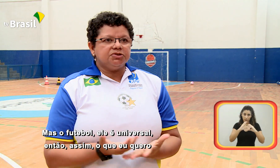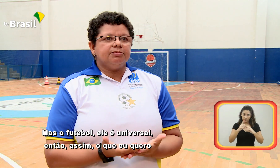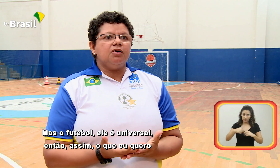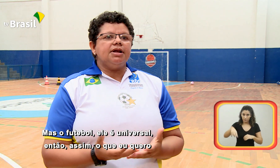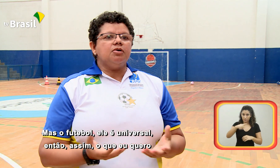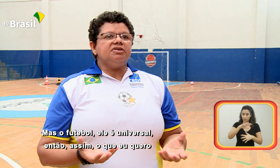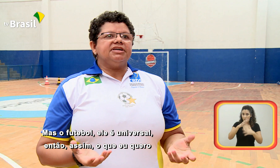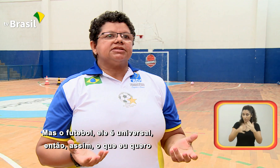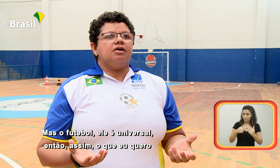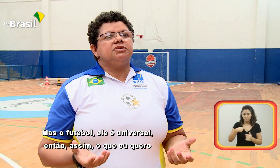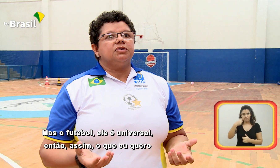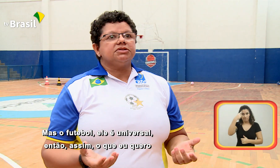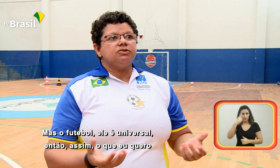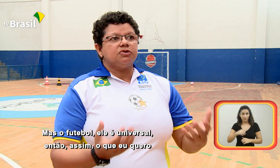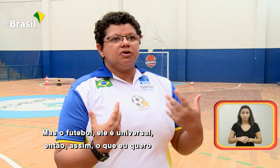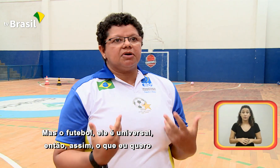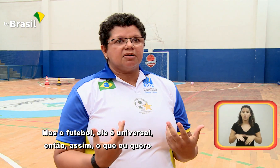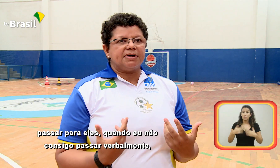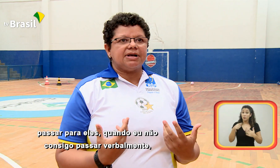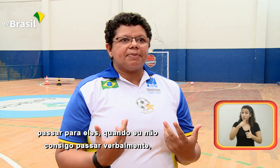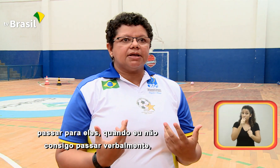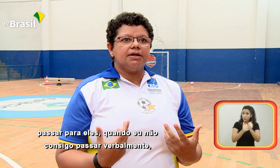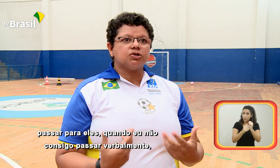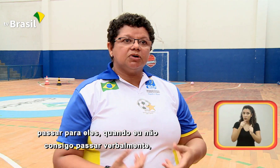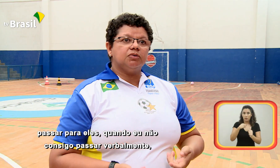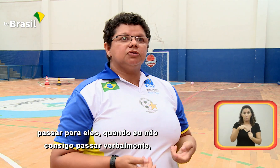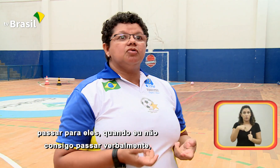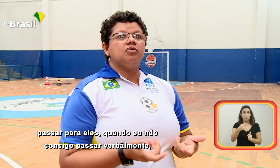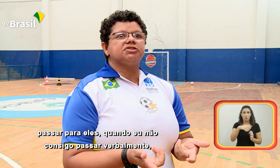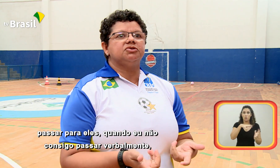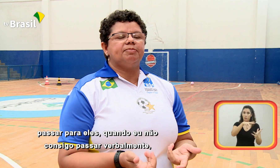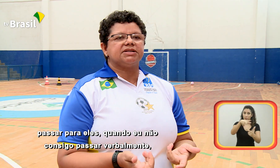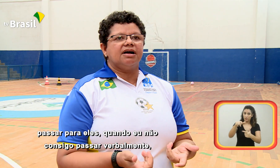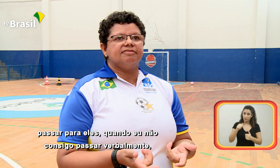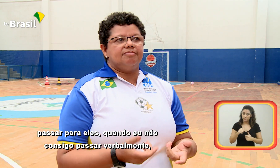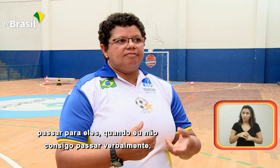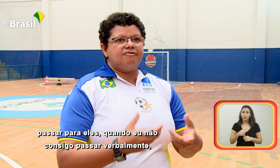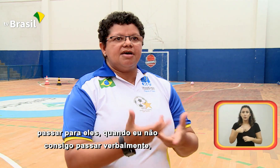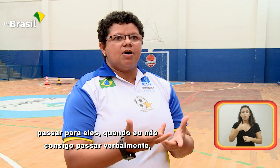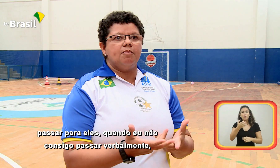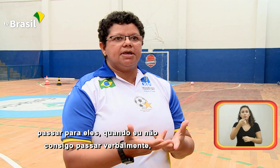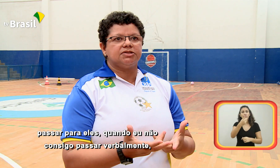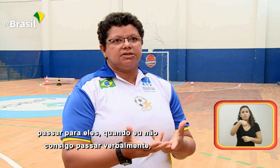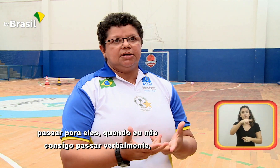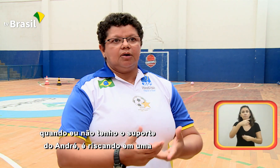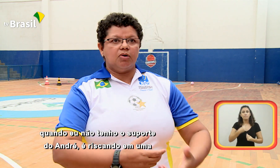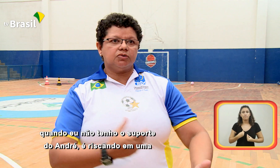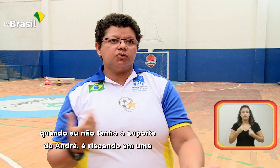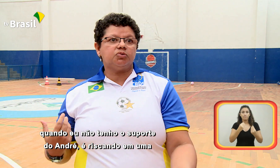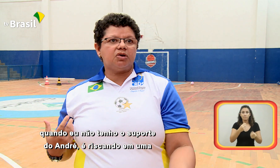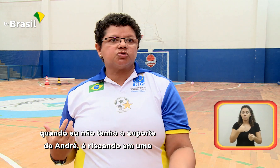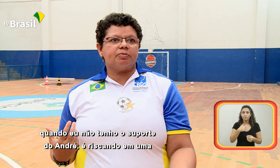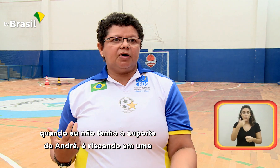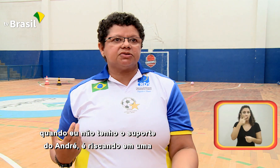futebol ele é universal, então assim, o que eu quero passar para eles, quando eu não consigo passar verbalmente, quando eu não tenho o suporte do